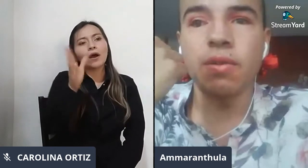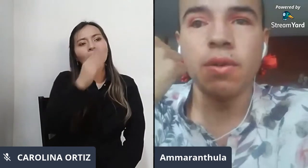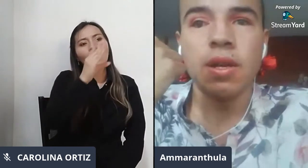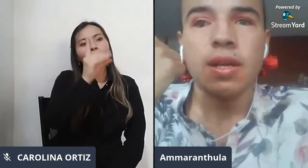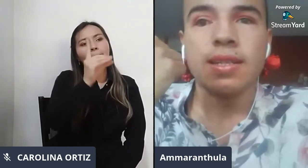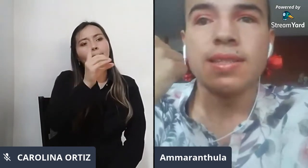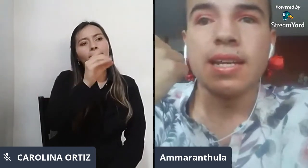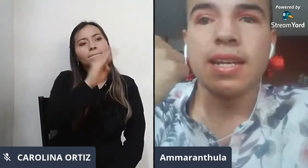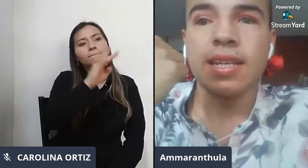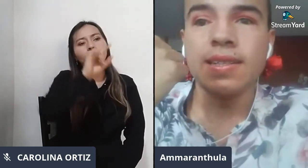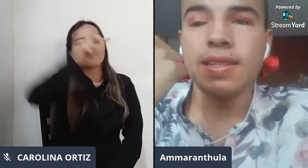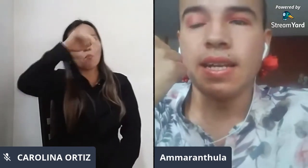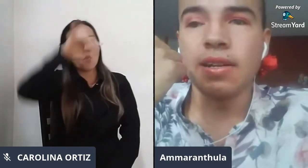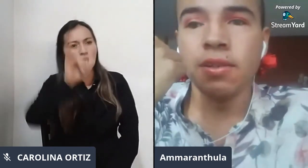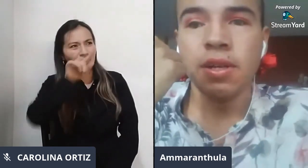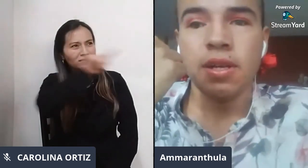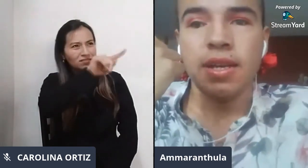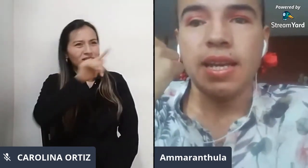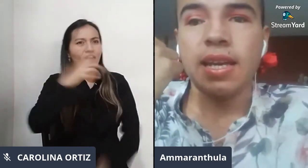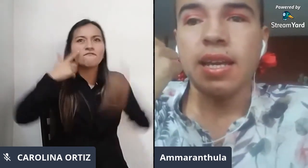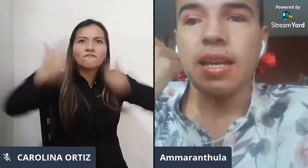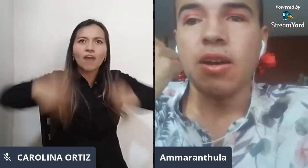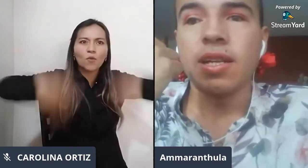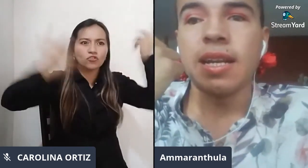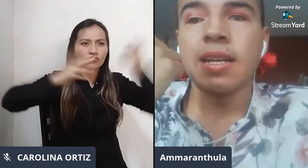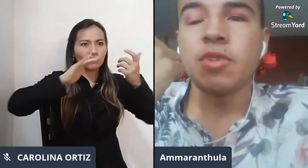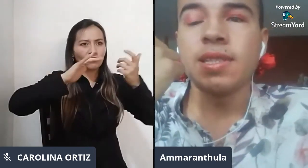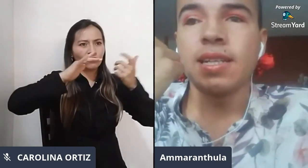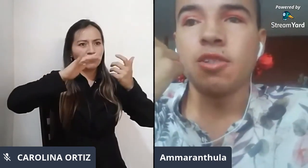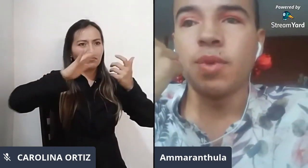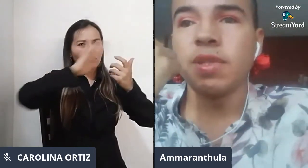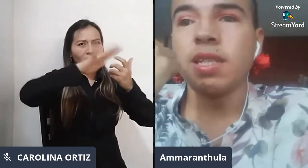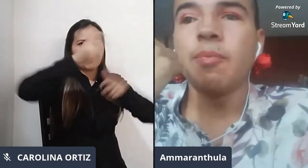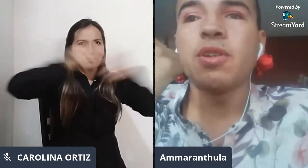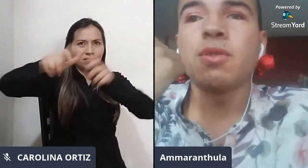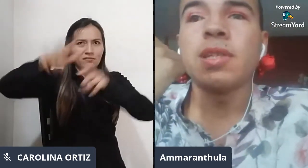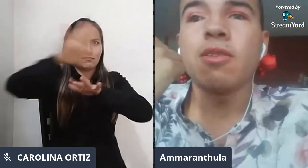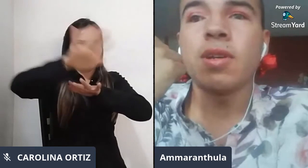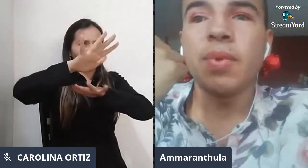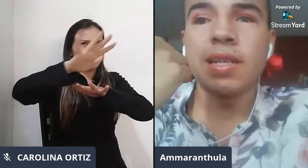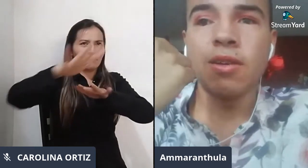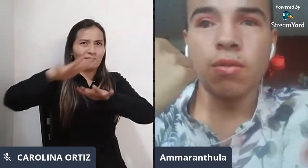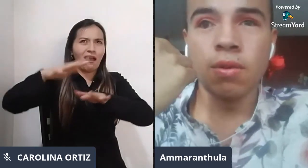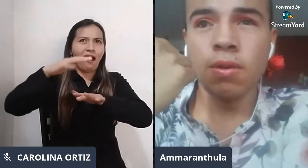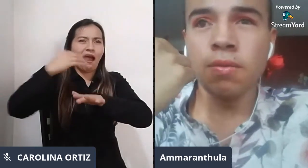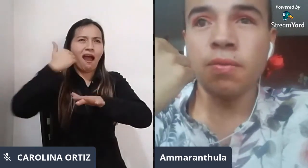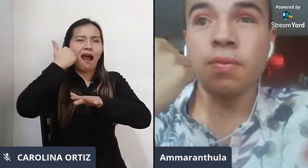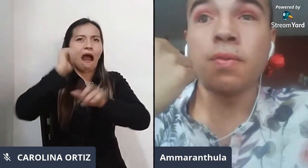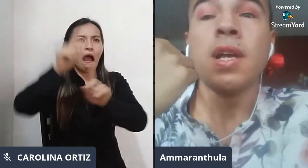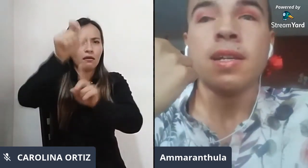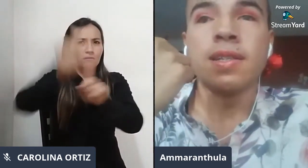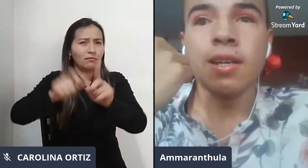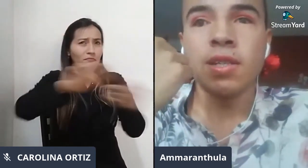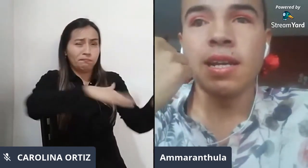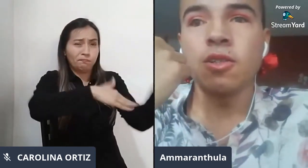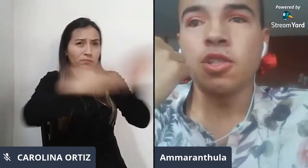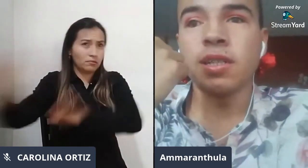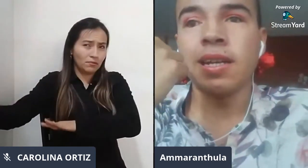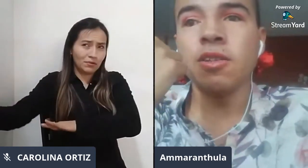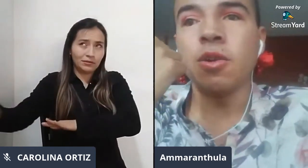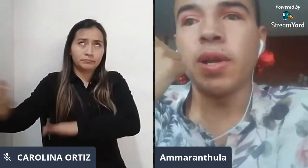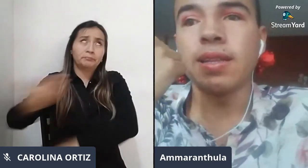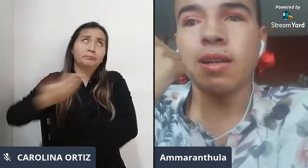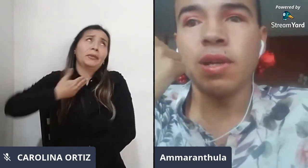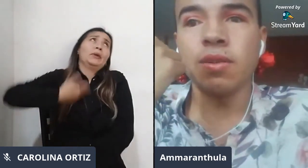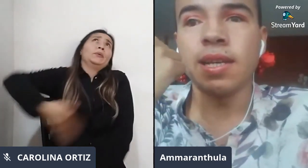Puerto Rico, de esta nena que asesinaron. Ahorita digamos que se ha hecho más visible, pero esto es algo que ha pasado, ¿sí? O sea, en los 80